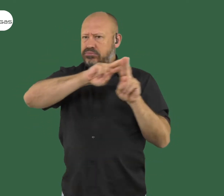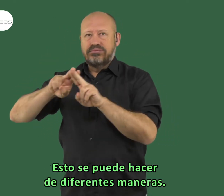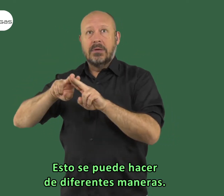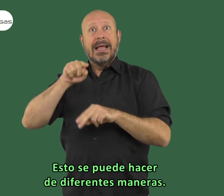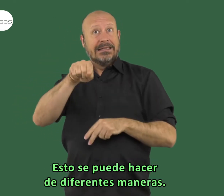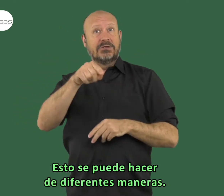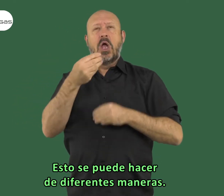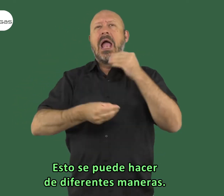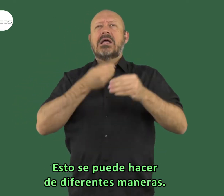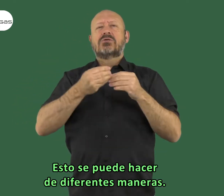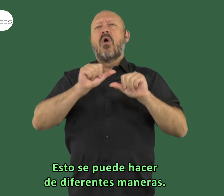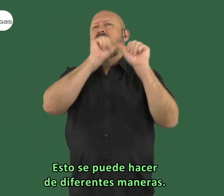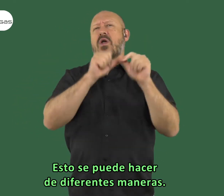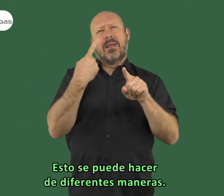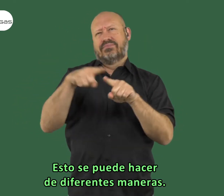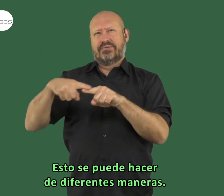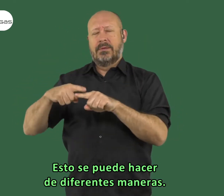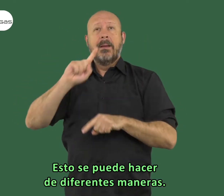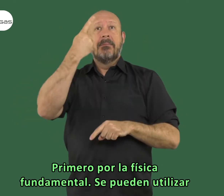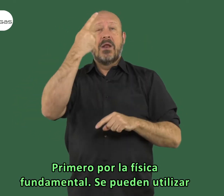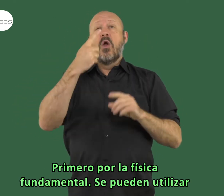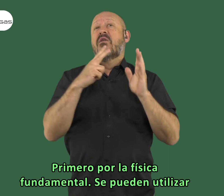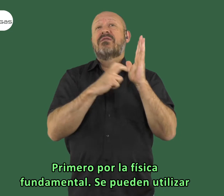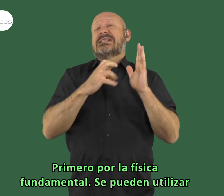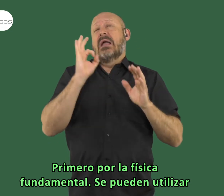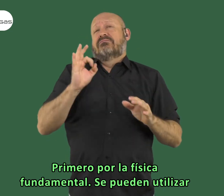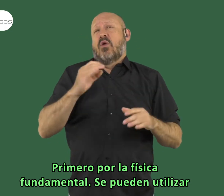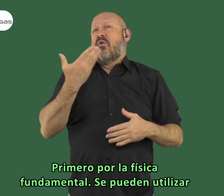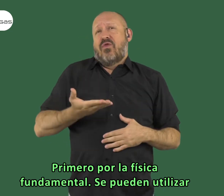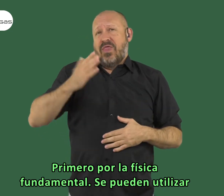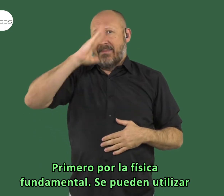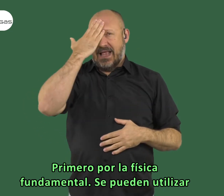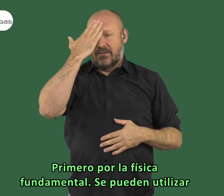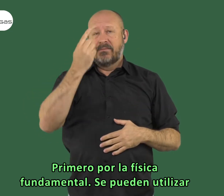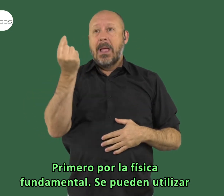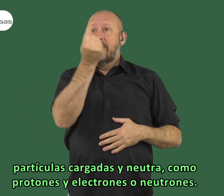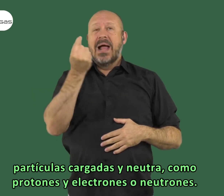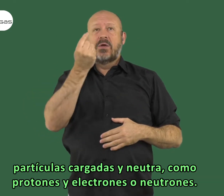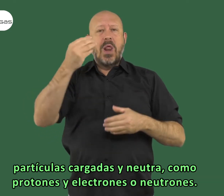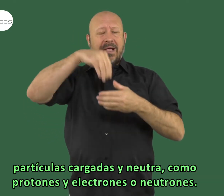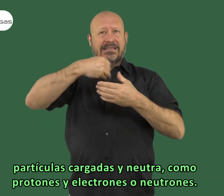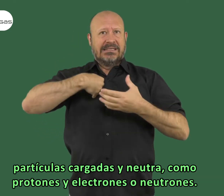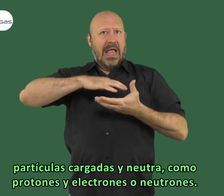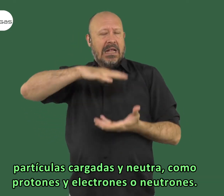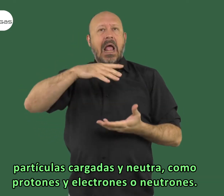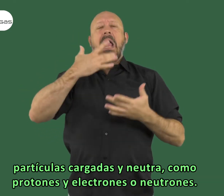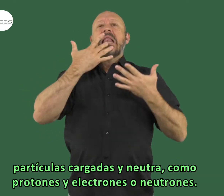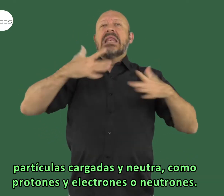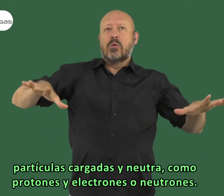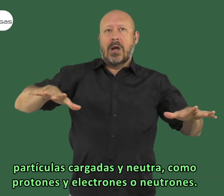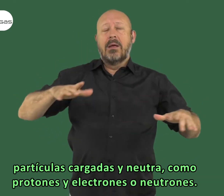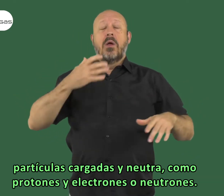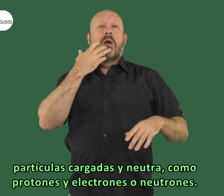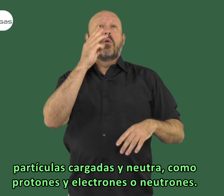partículas. Esto puede ser hecho en diferentes maneras. Primero, por la física fundamental. Se pueden utilizar partículas, cargas